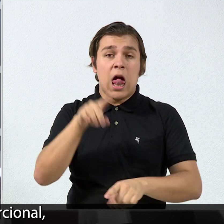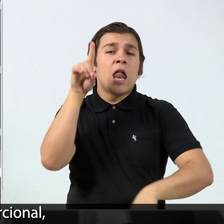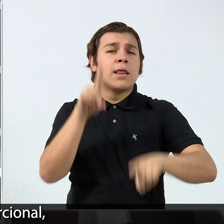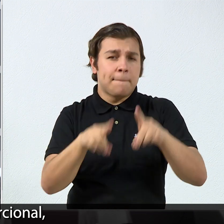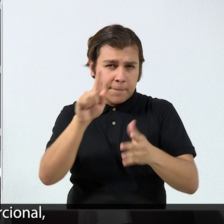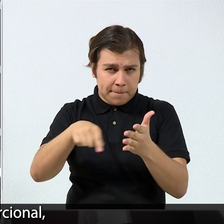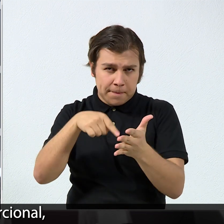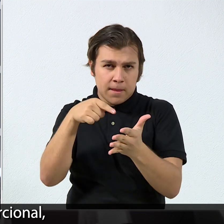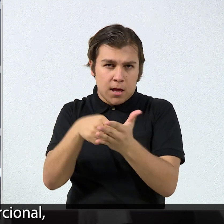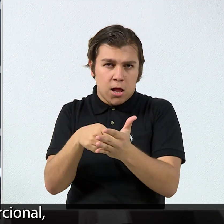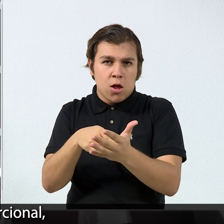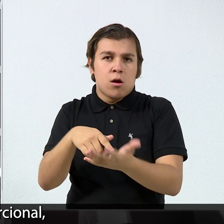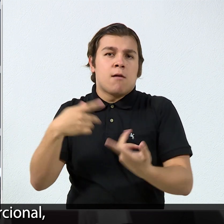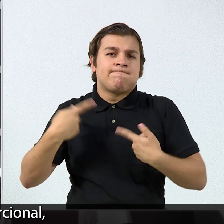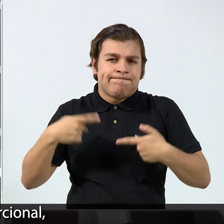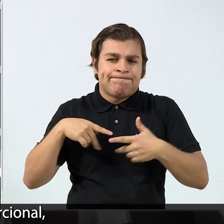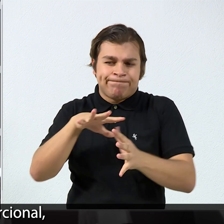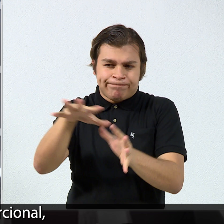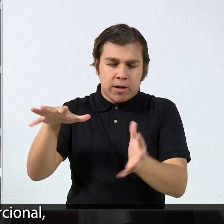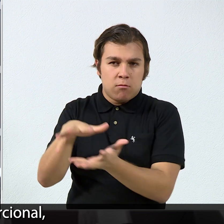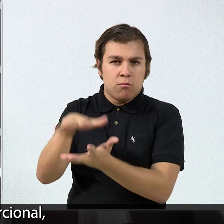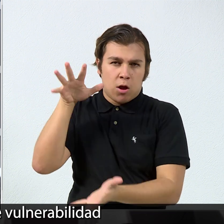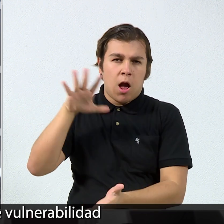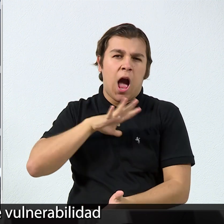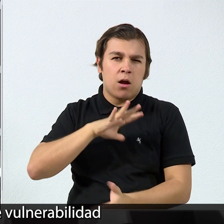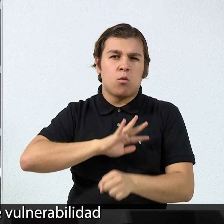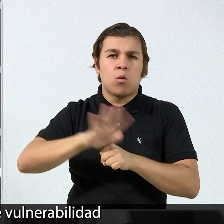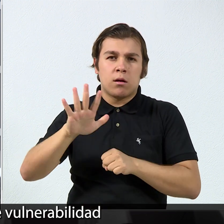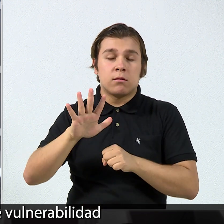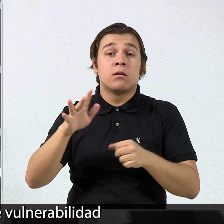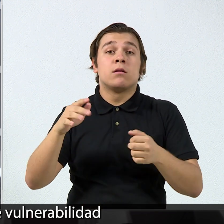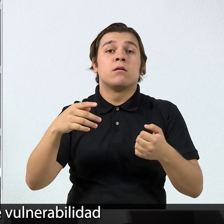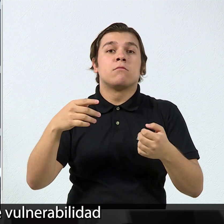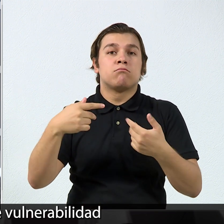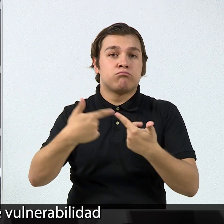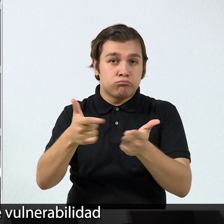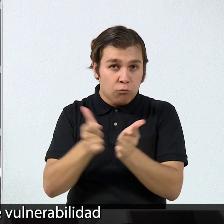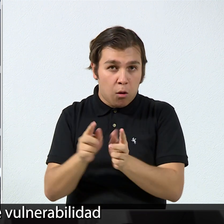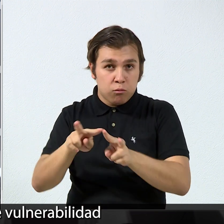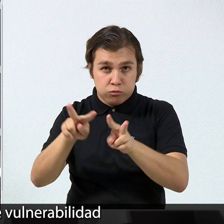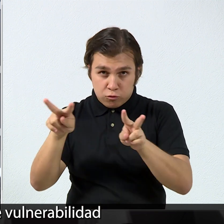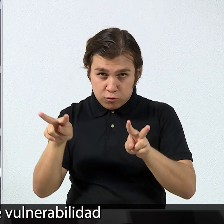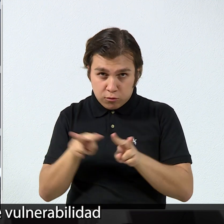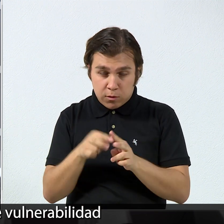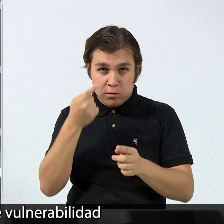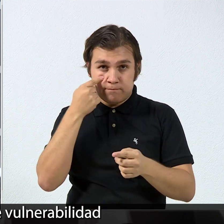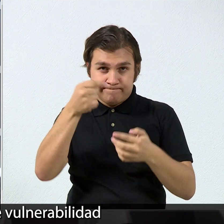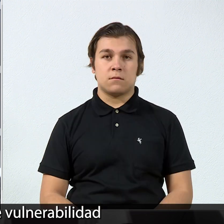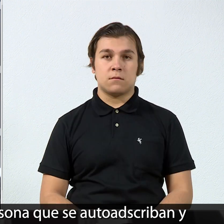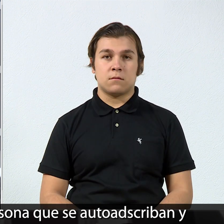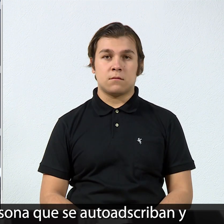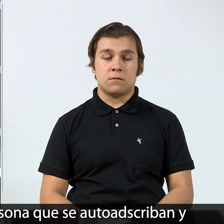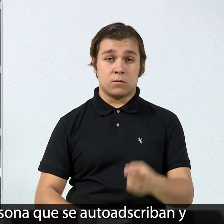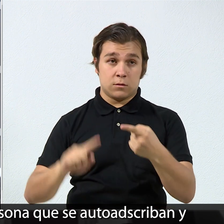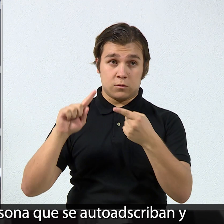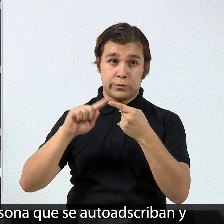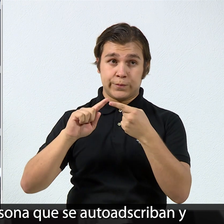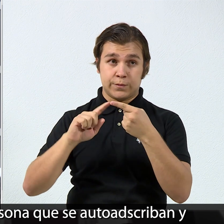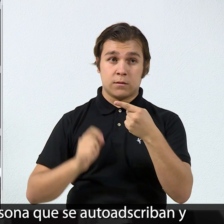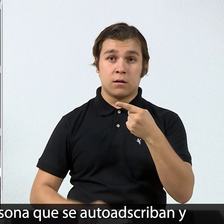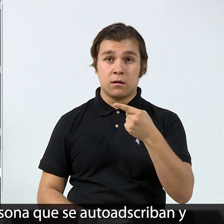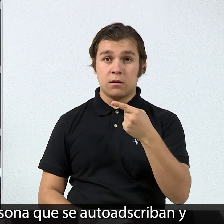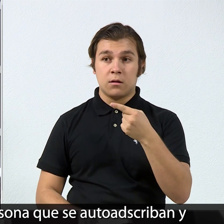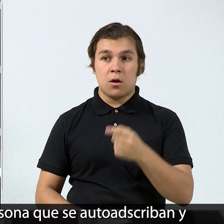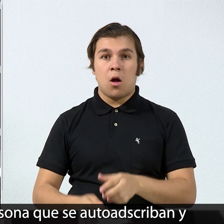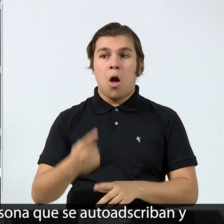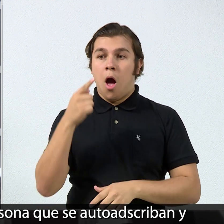proporcional deberán garantizar la inclusión de grupos en situación de vulnerabilidad conforme a las siguientes bases. Primero, postular